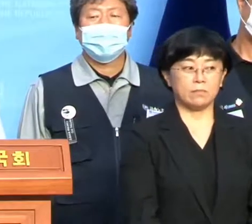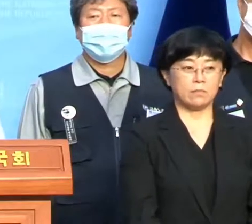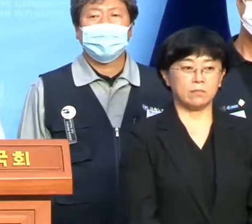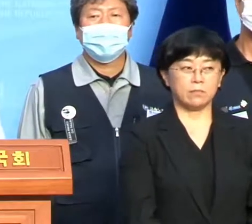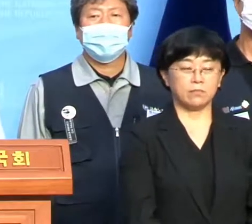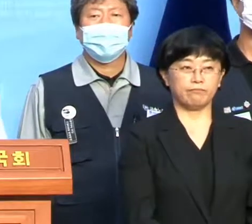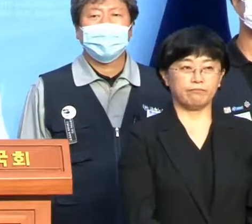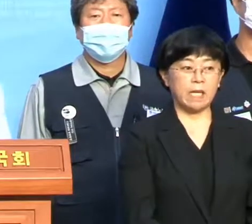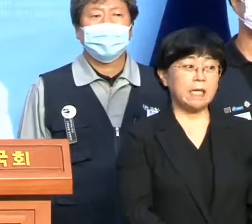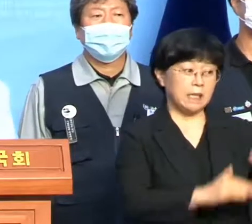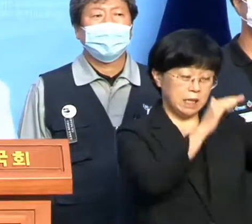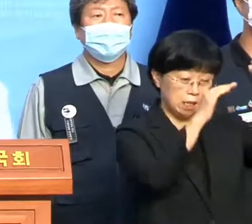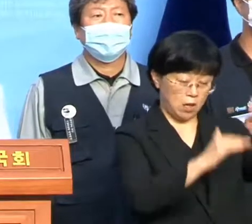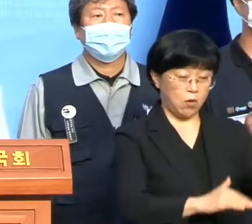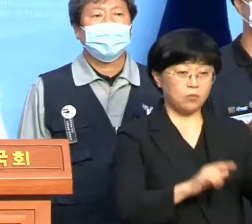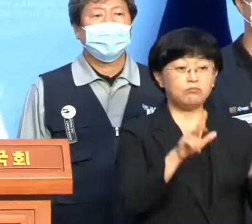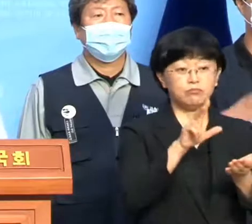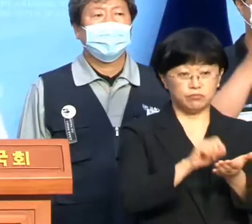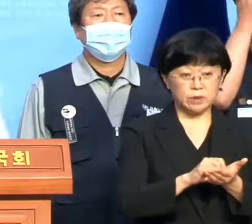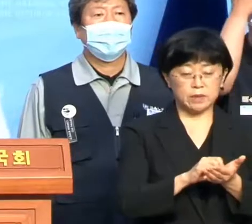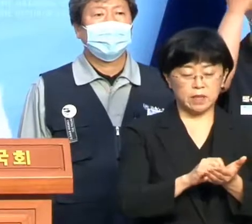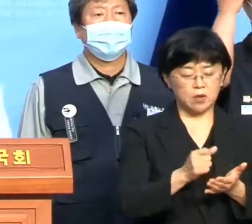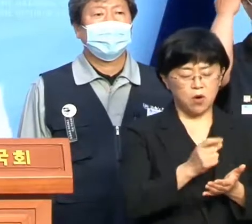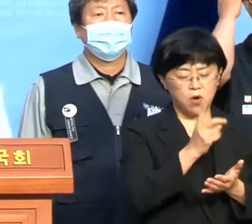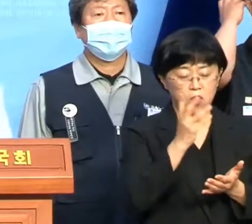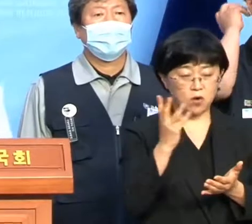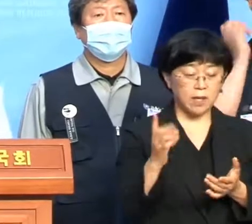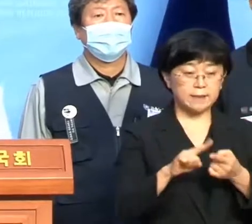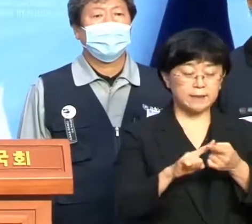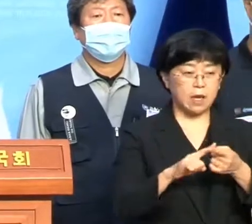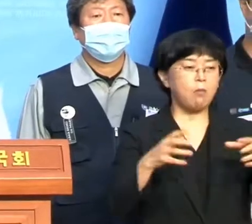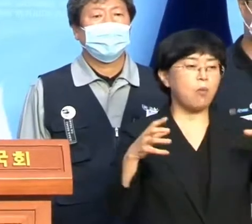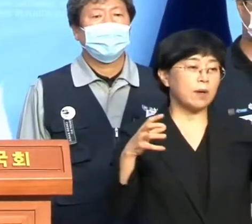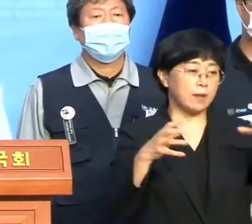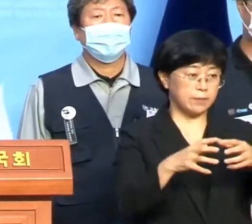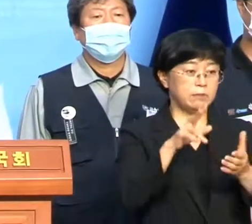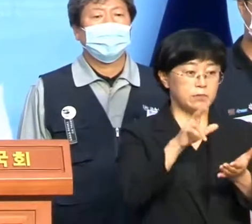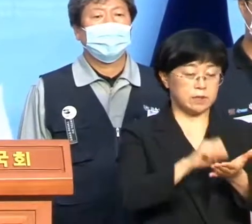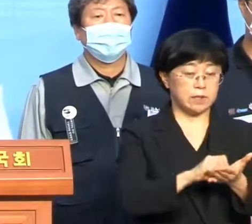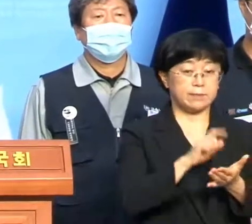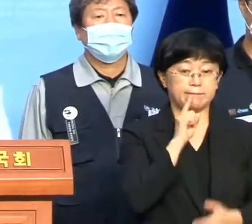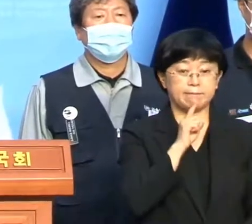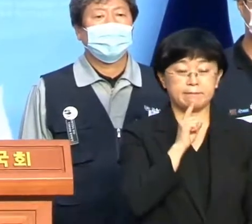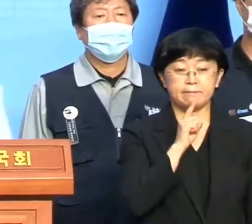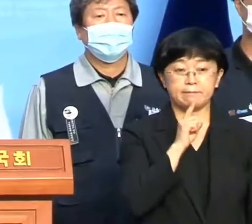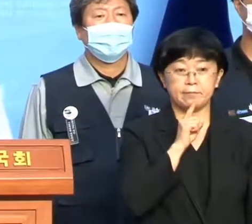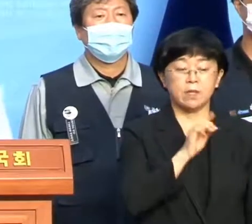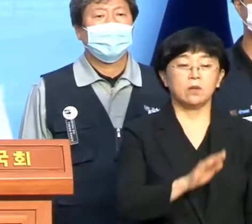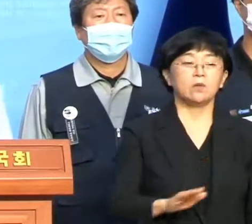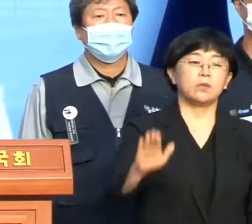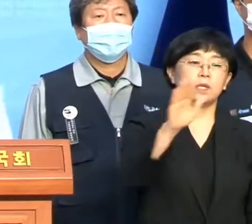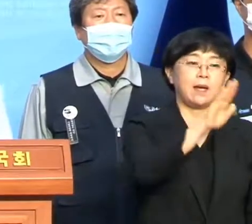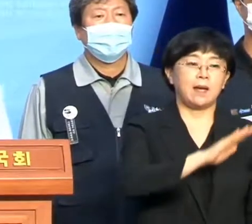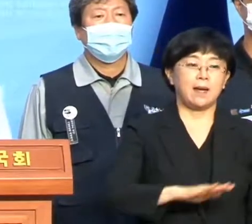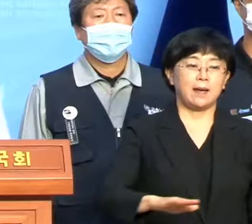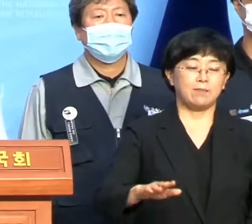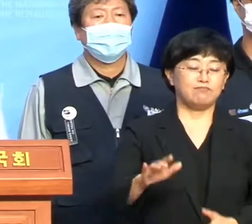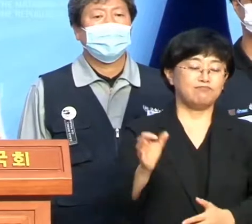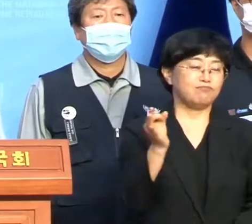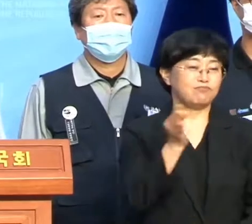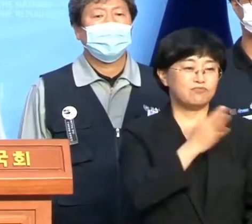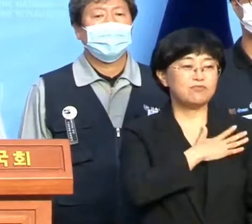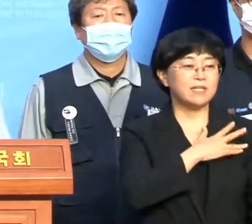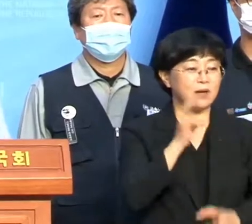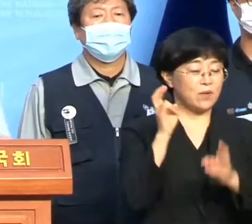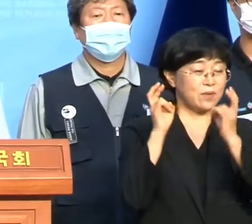사실 이 사안은 여러가지가 충치 업적으로 나타나는 문제입니다 아 우리가 재벌 기업이 특히